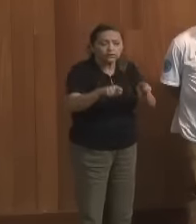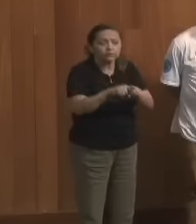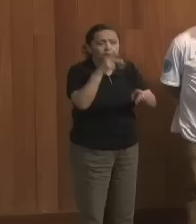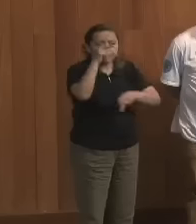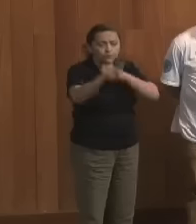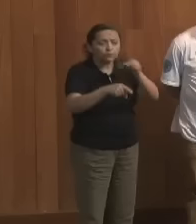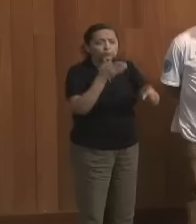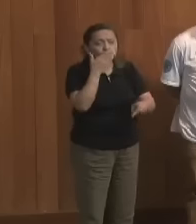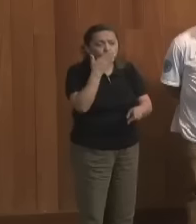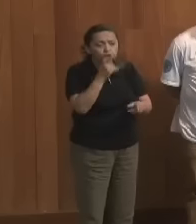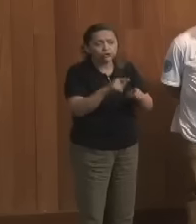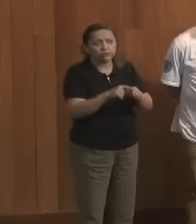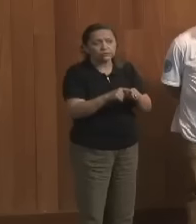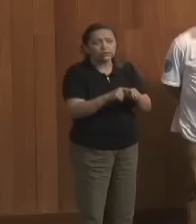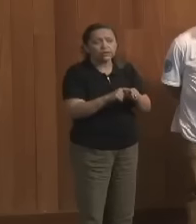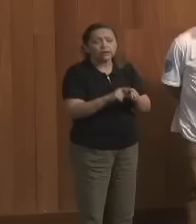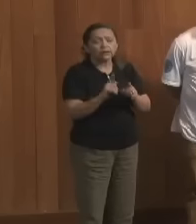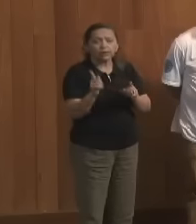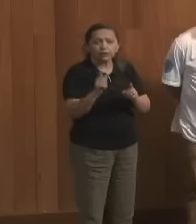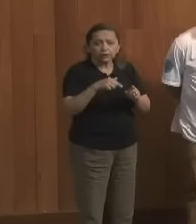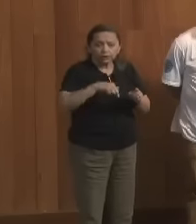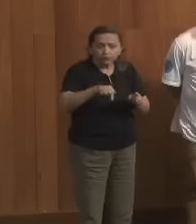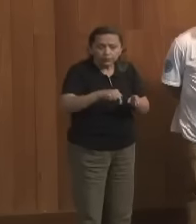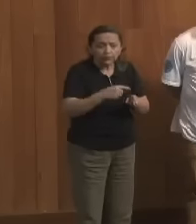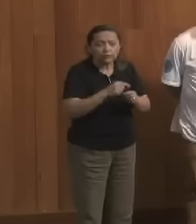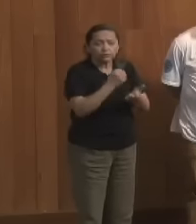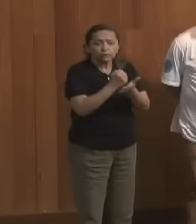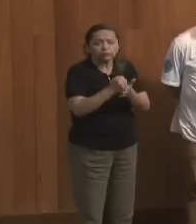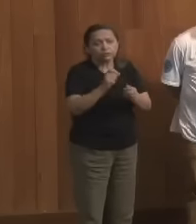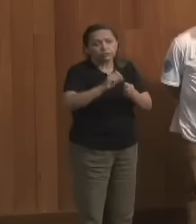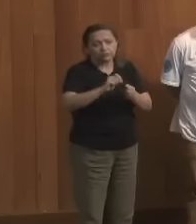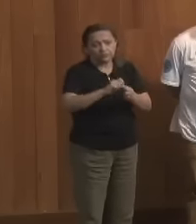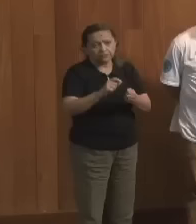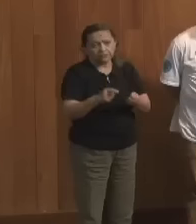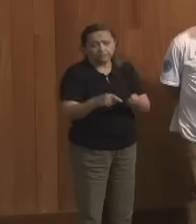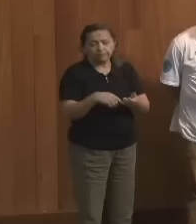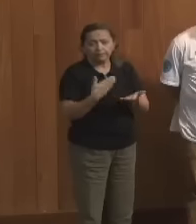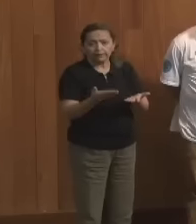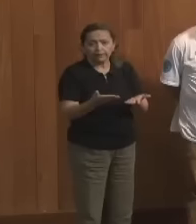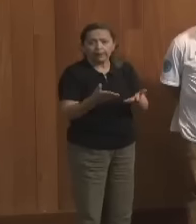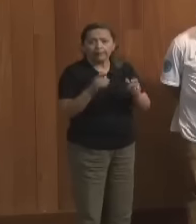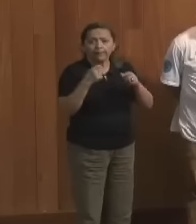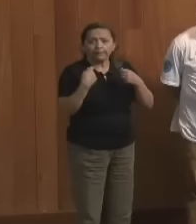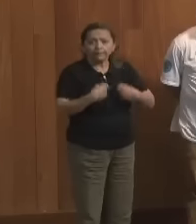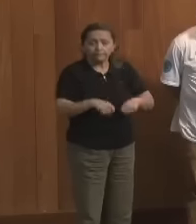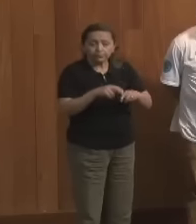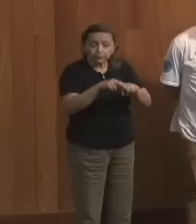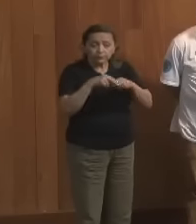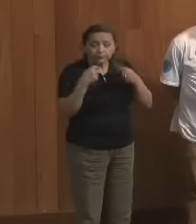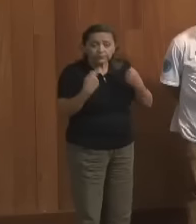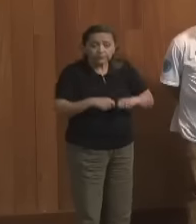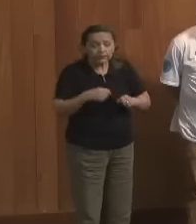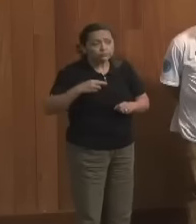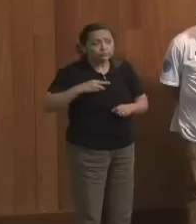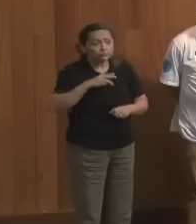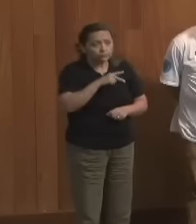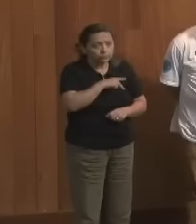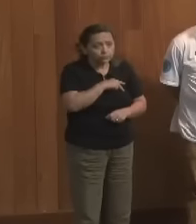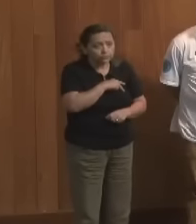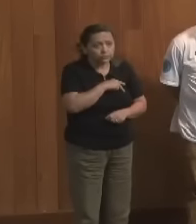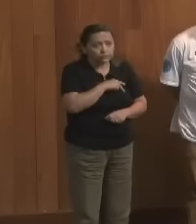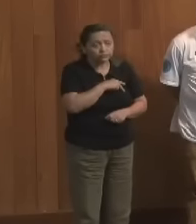indígenas, quilombolas, para que esses contratos sejam celebrados. Daí a necessidade do Ministério